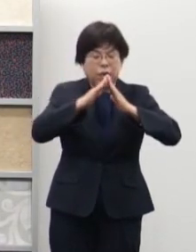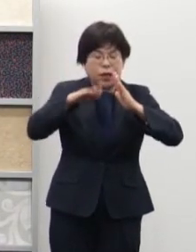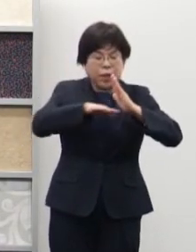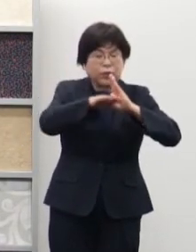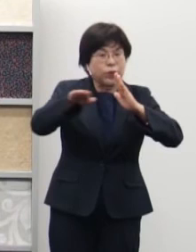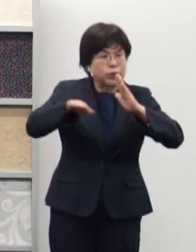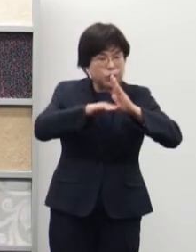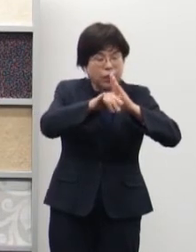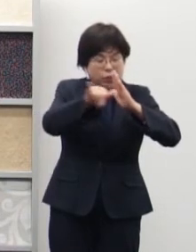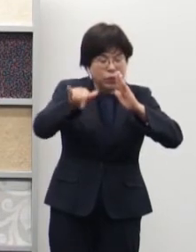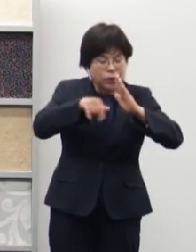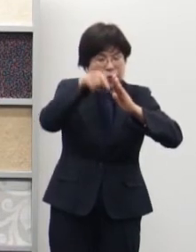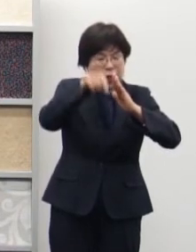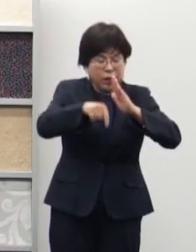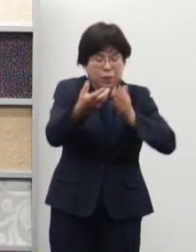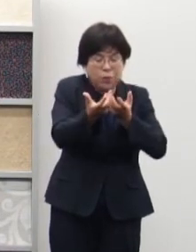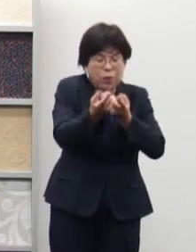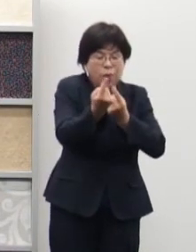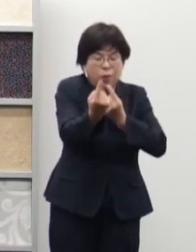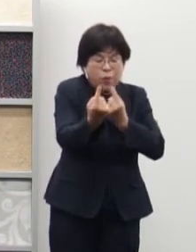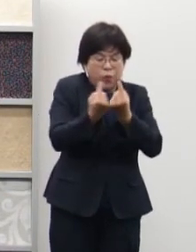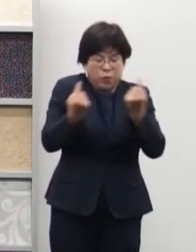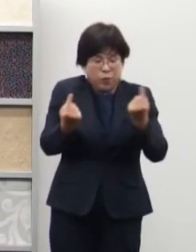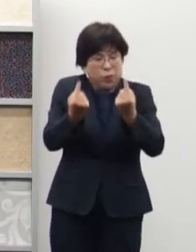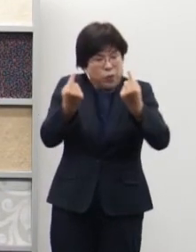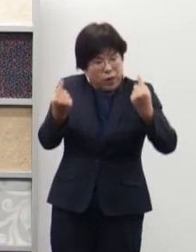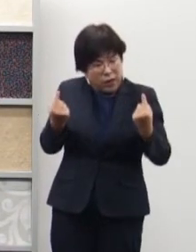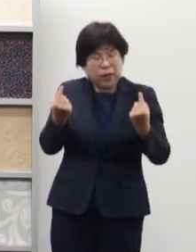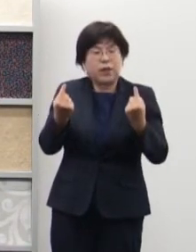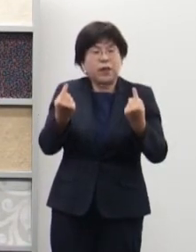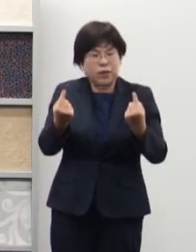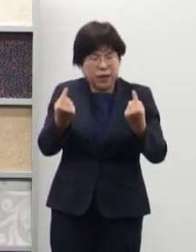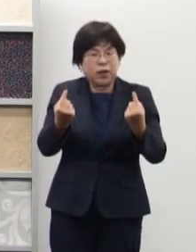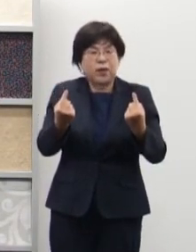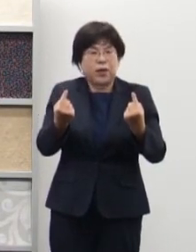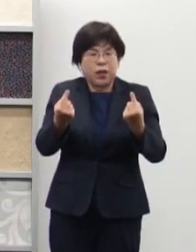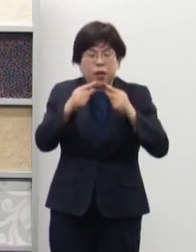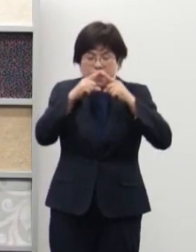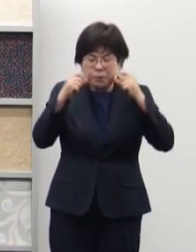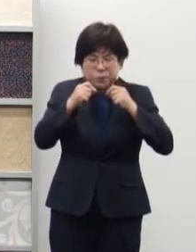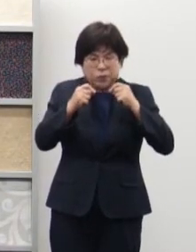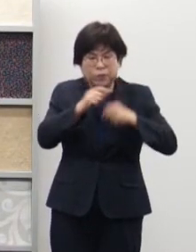ご家族への感染を防ぐ対策を特に徹底をしていただきますようお願いをいたします。